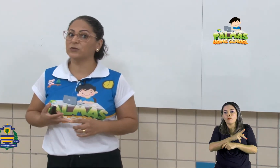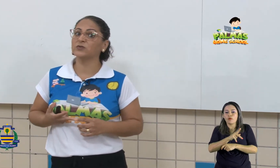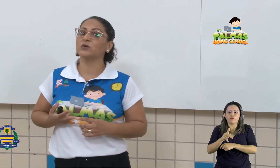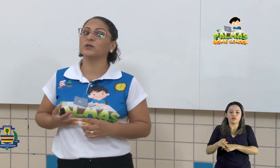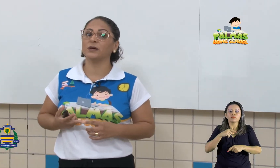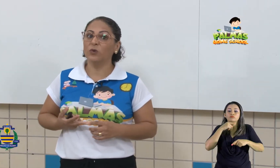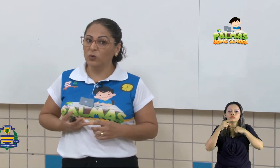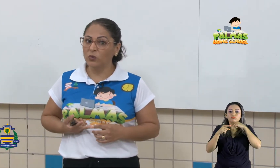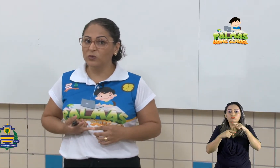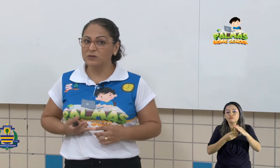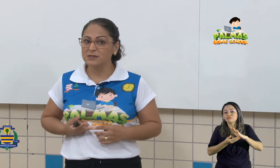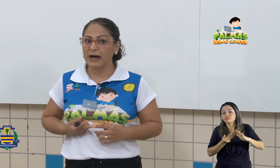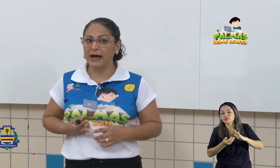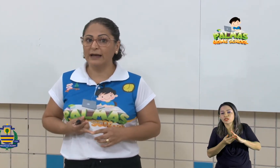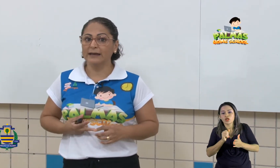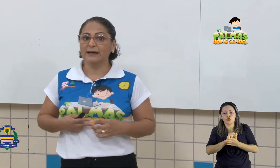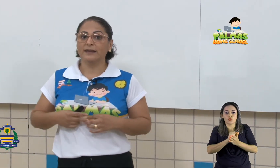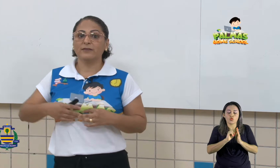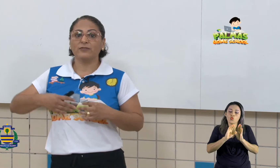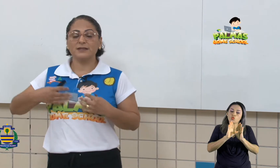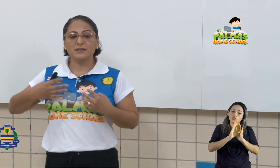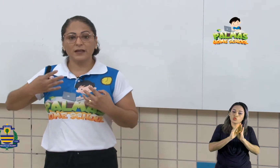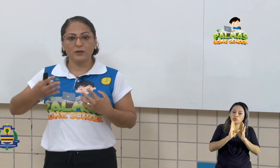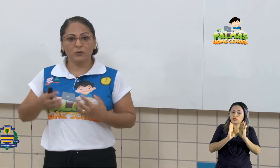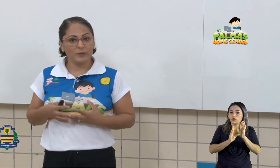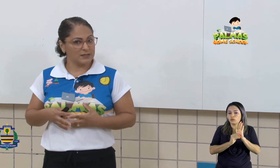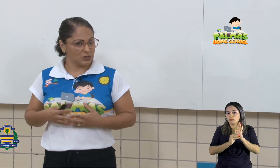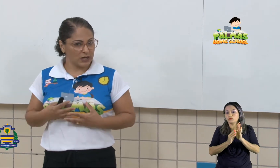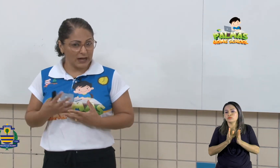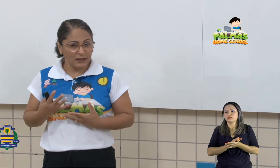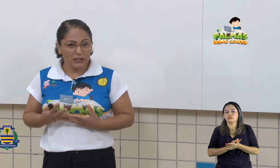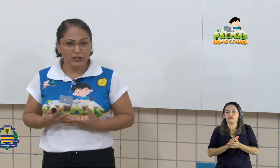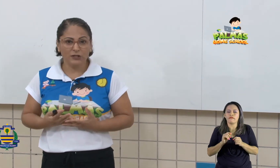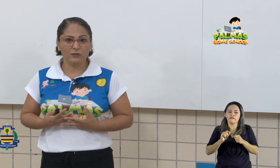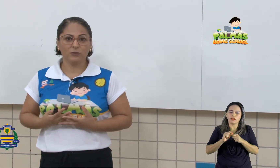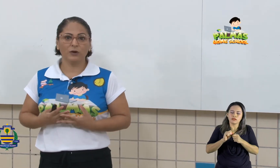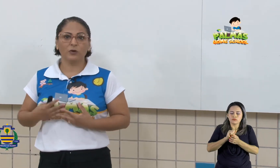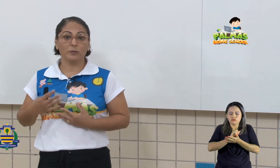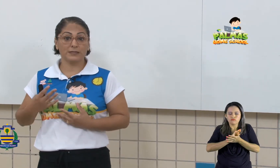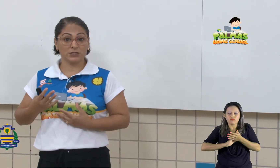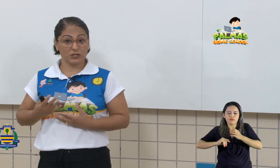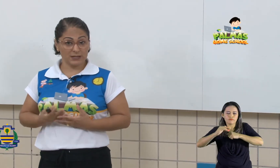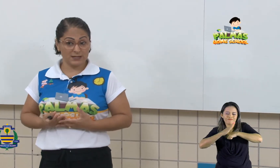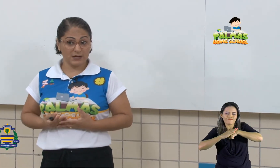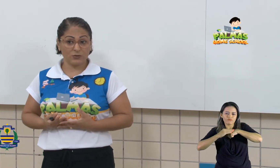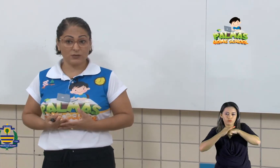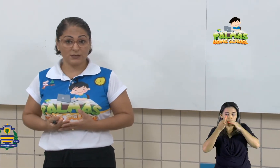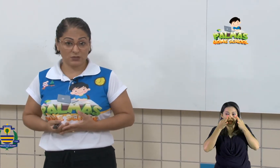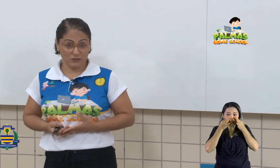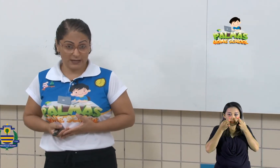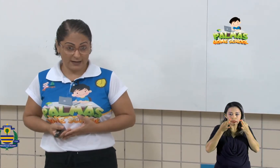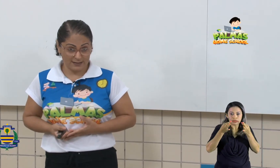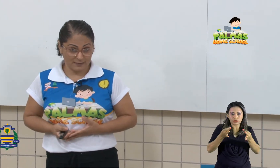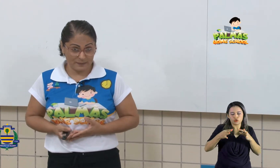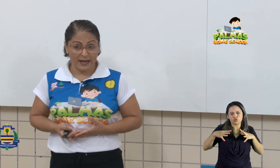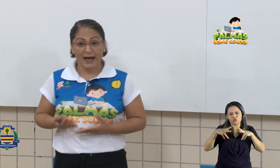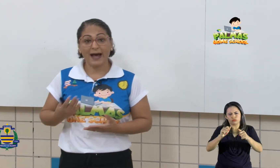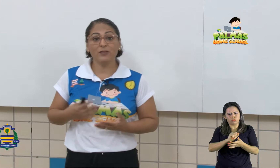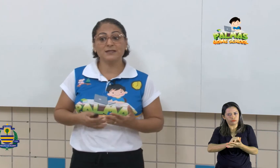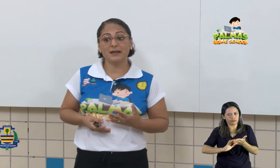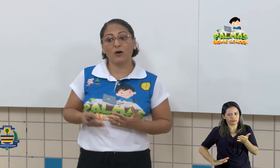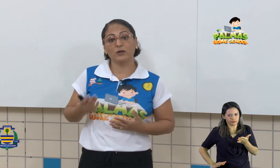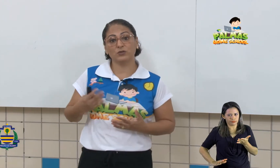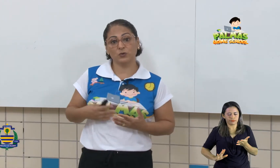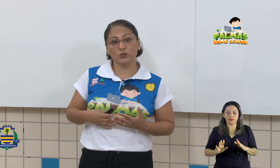dúvidas dos conteúdos, tá? Fazendo com bastante carinho, com bastante atenção todas as atividades.